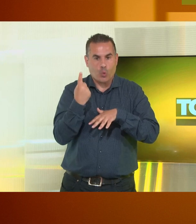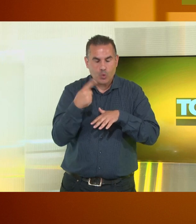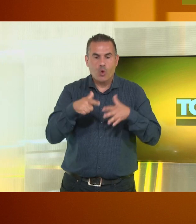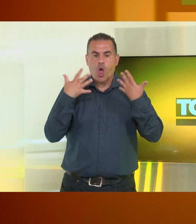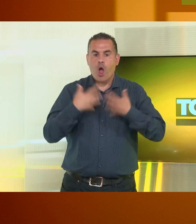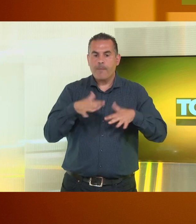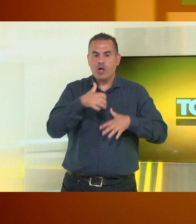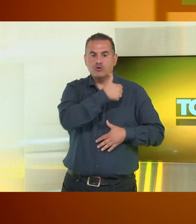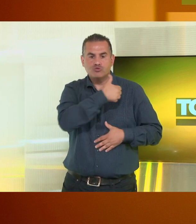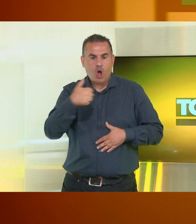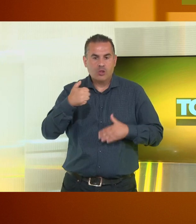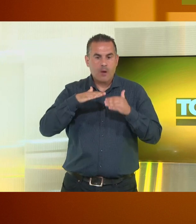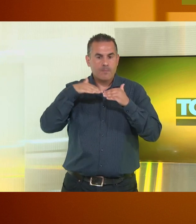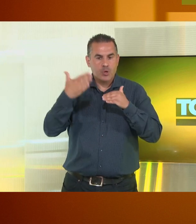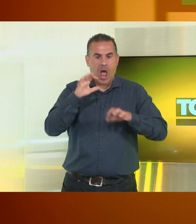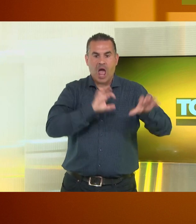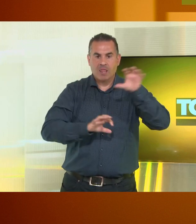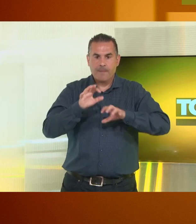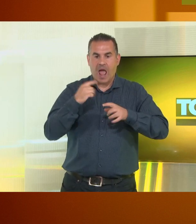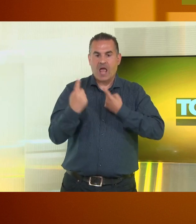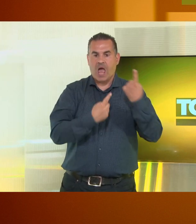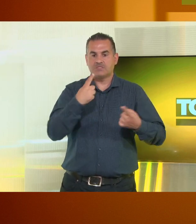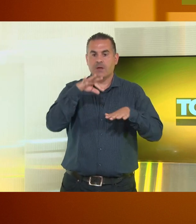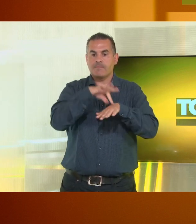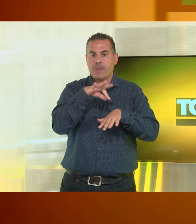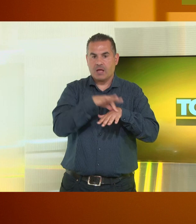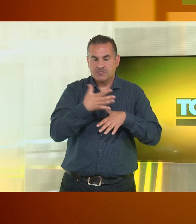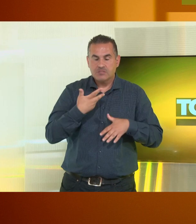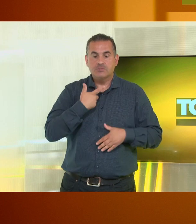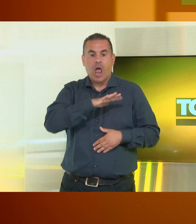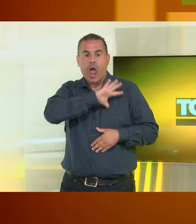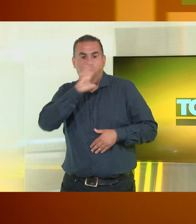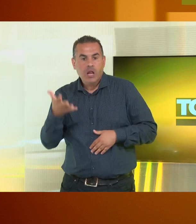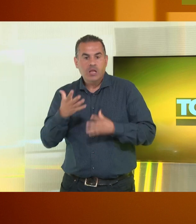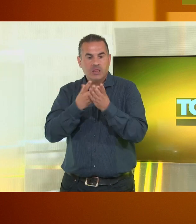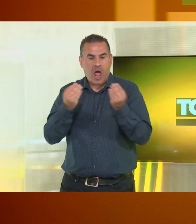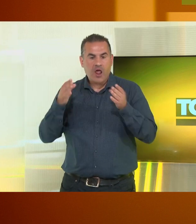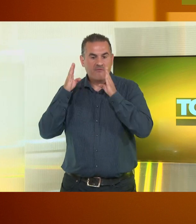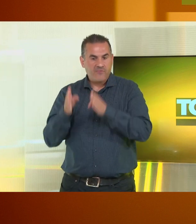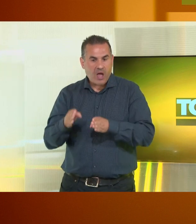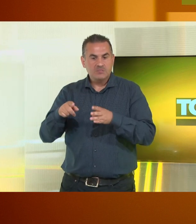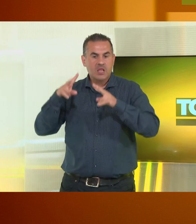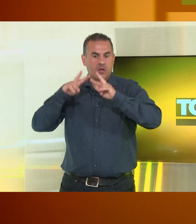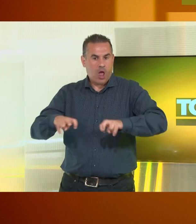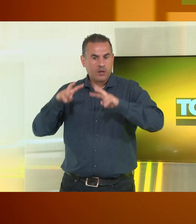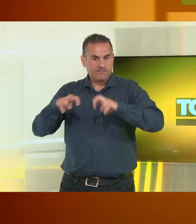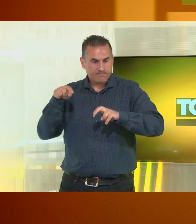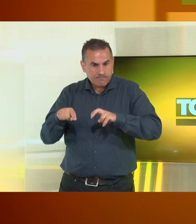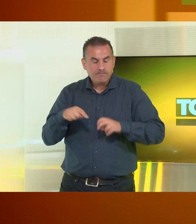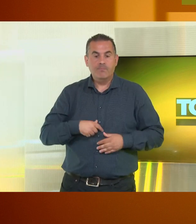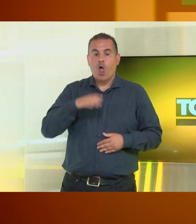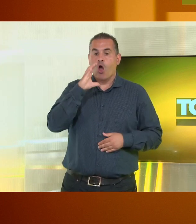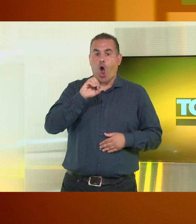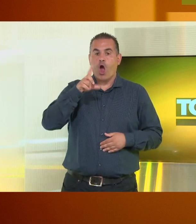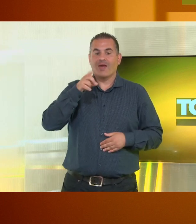In Sardegna dilaga la lingua blu, sono ormai centinaia i casi conclamati, tanti altri sono in fase di accertamento, quanto denuncia in una nota la